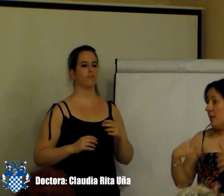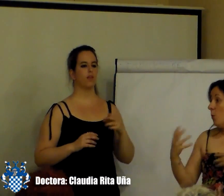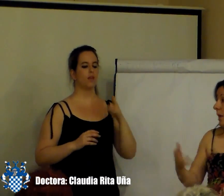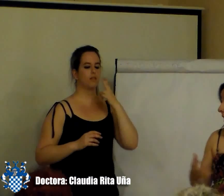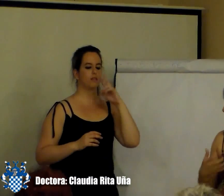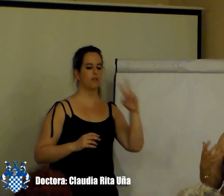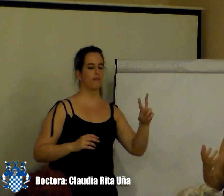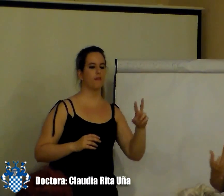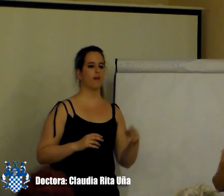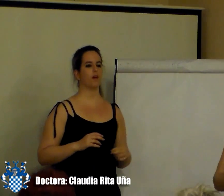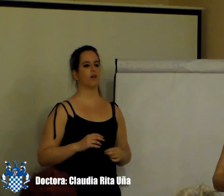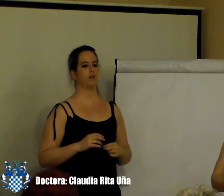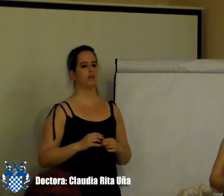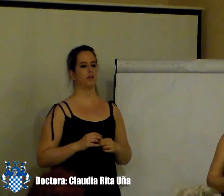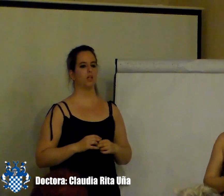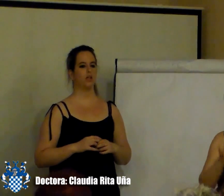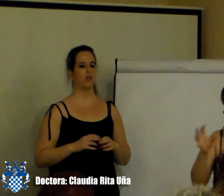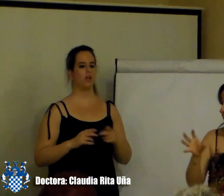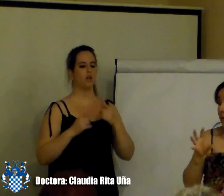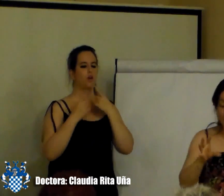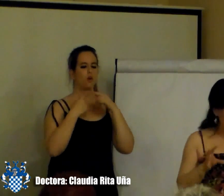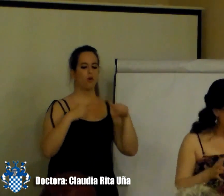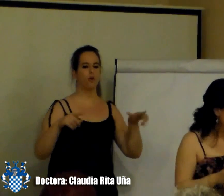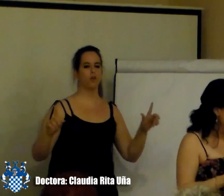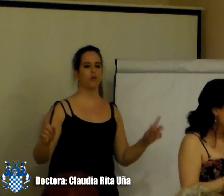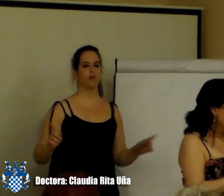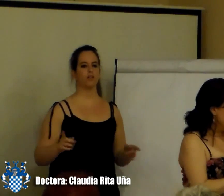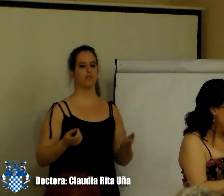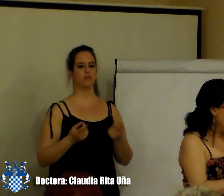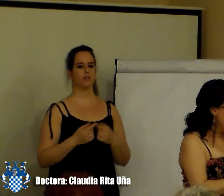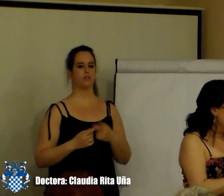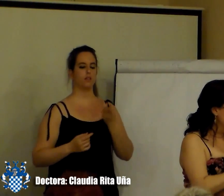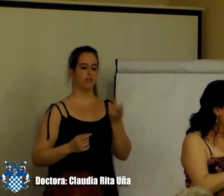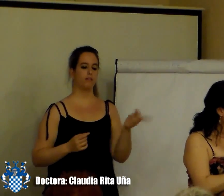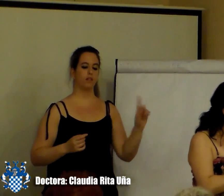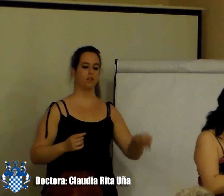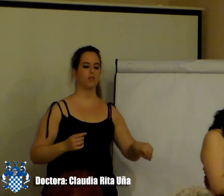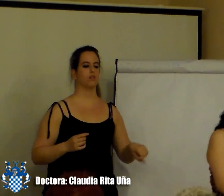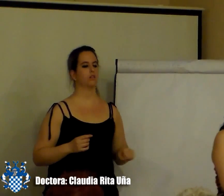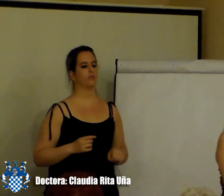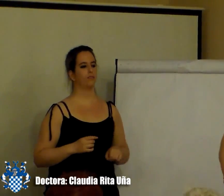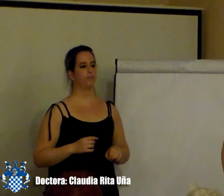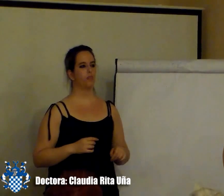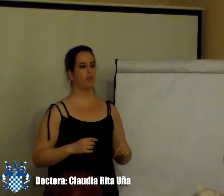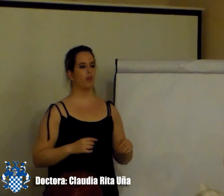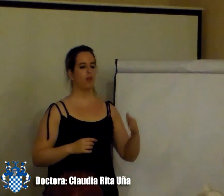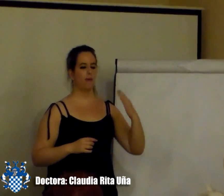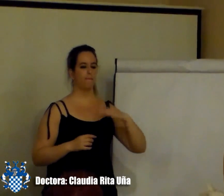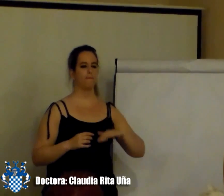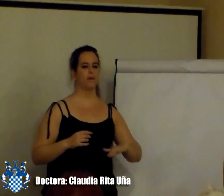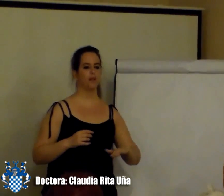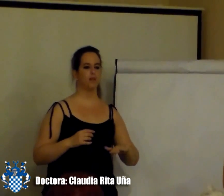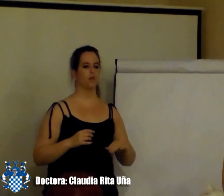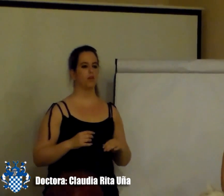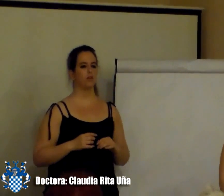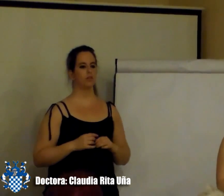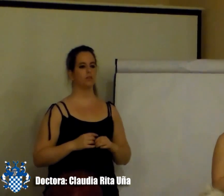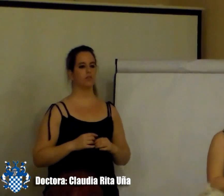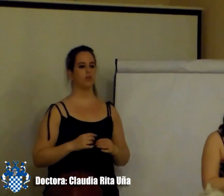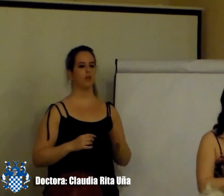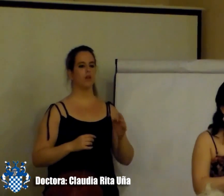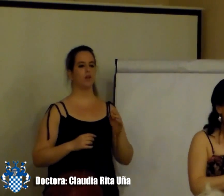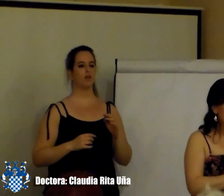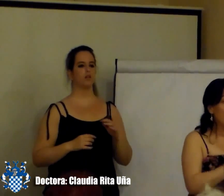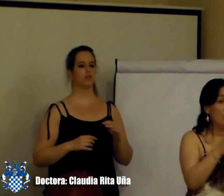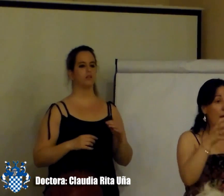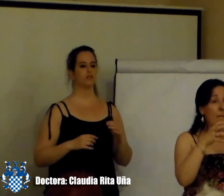colores, según el gasto metabólico que tenga el cerebro en las distintas áreas. Se vio que hay un menor flujo sanguíneo a nivel del